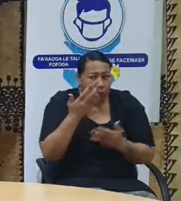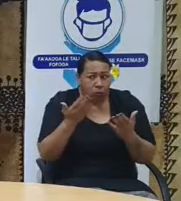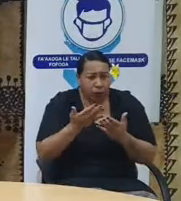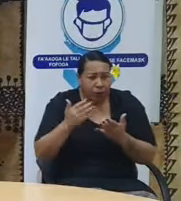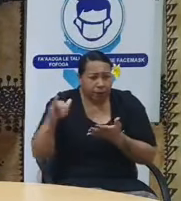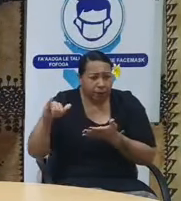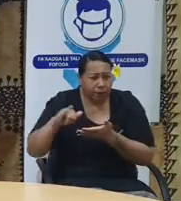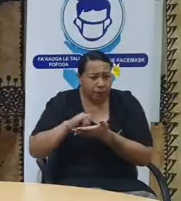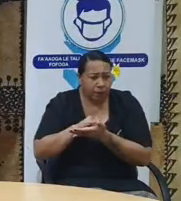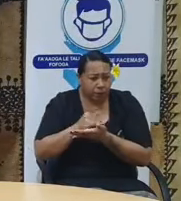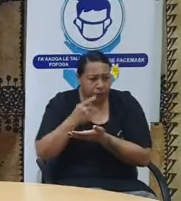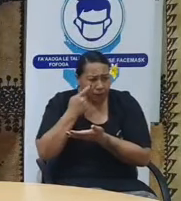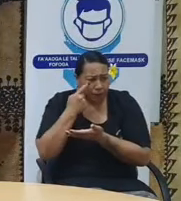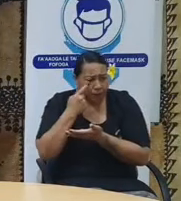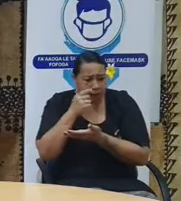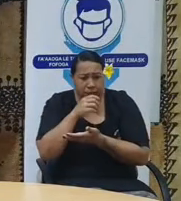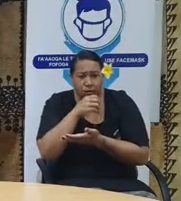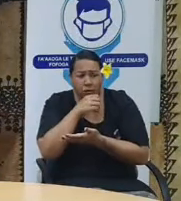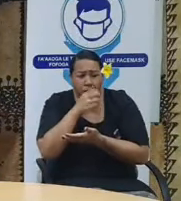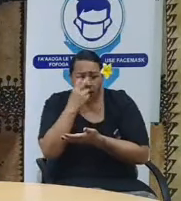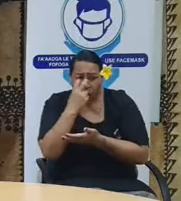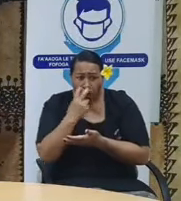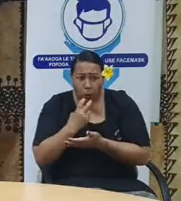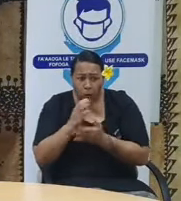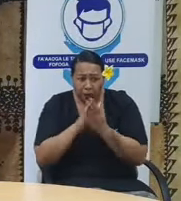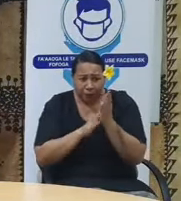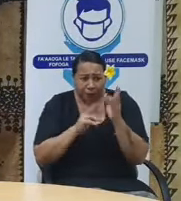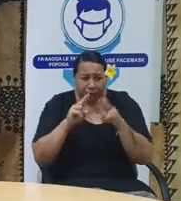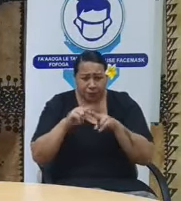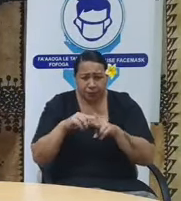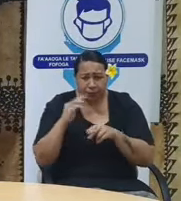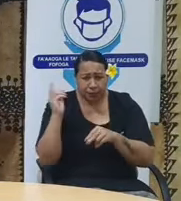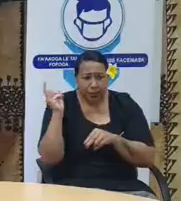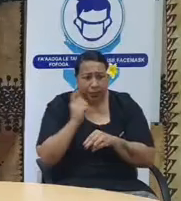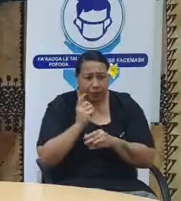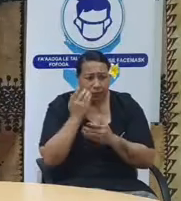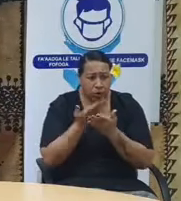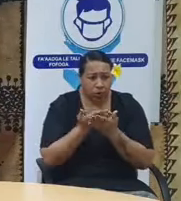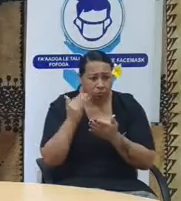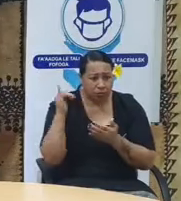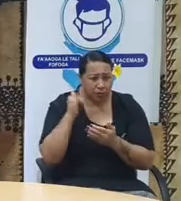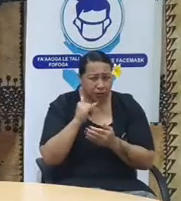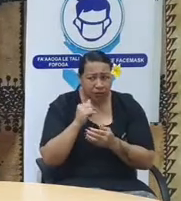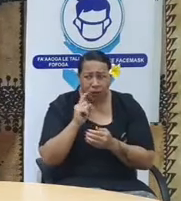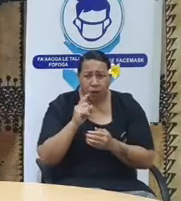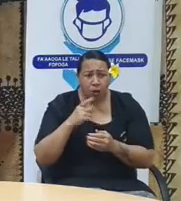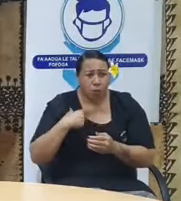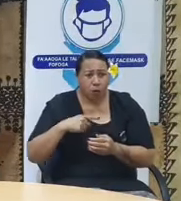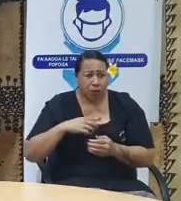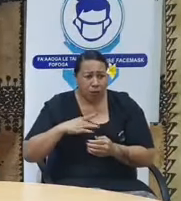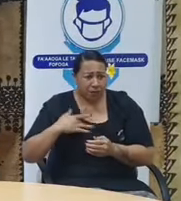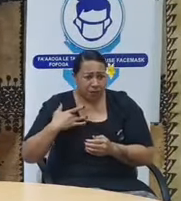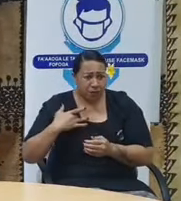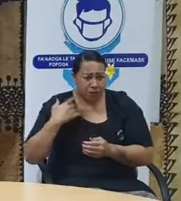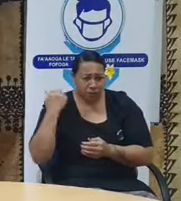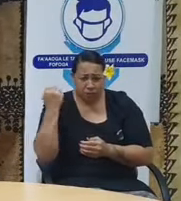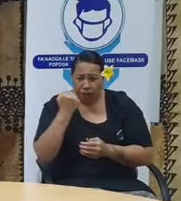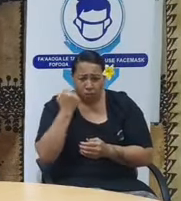maa lele ia e a fo e yale manatu ele faa pea ta tautau si matua nga o ka koe